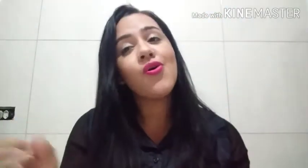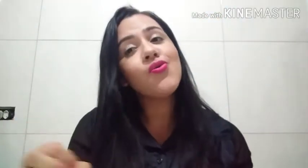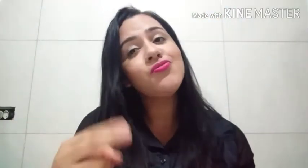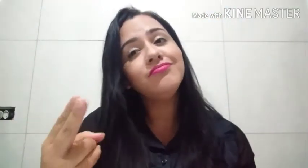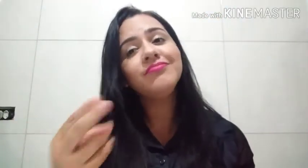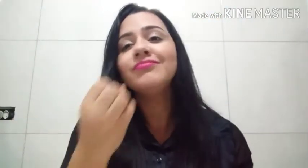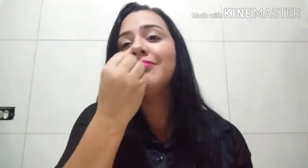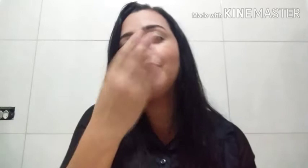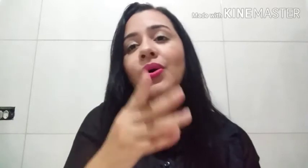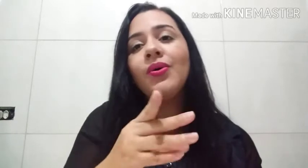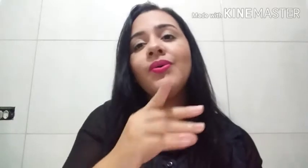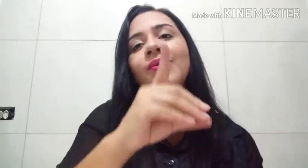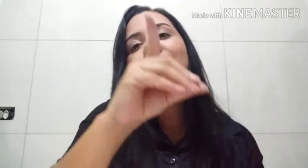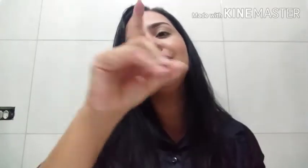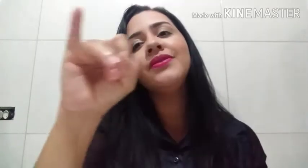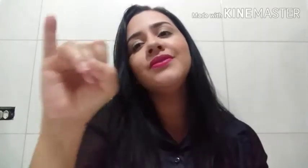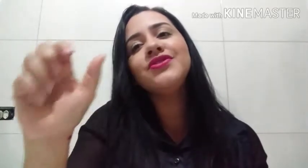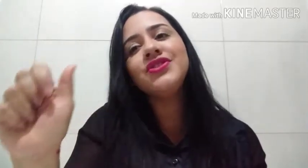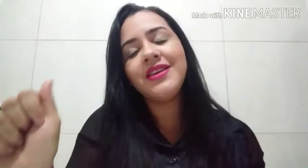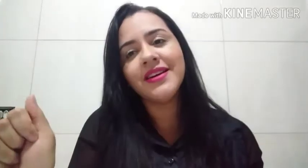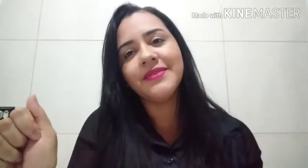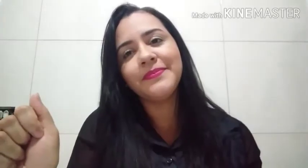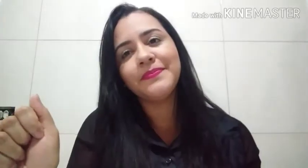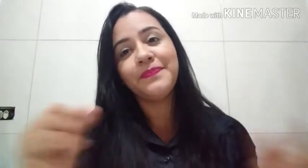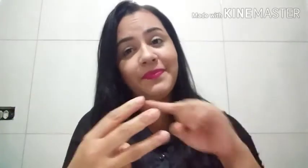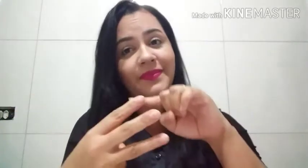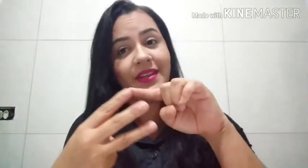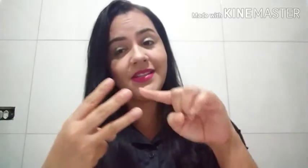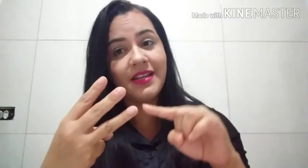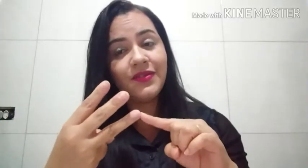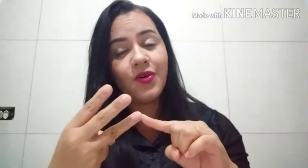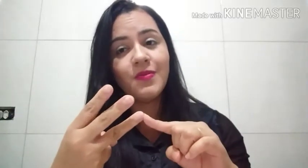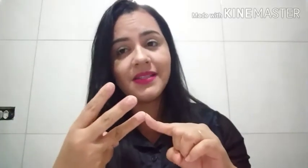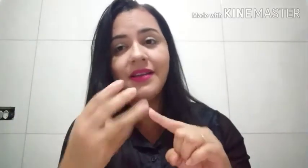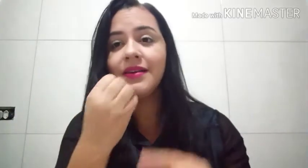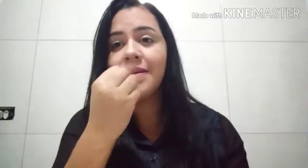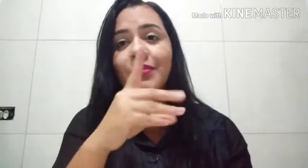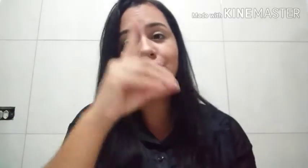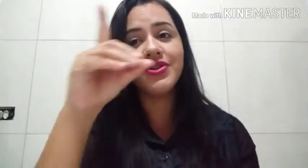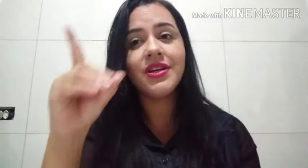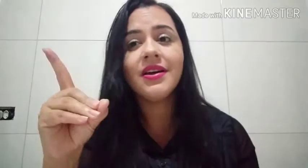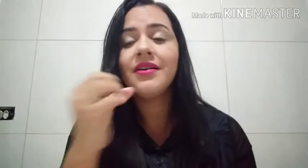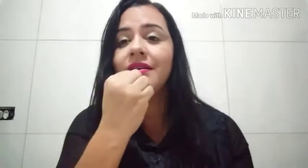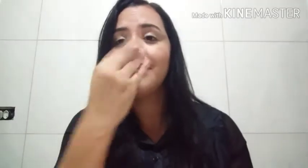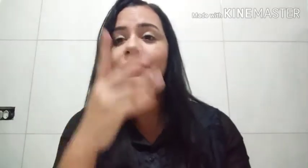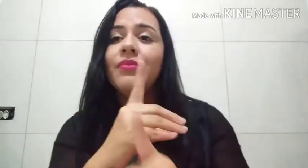Ou bom dia. Tem as três formas, né? Bom dia